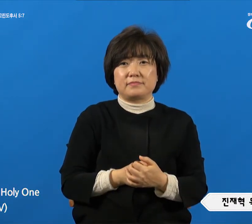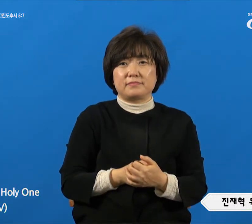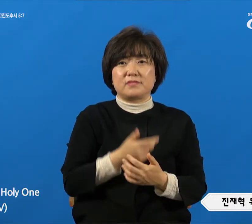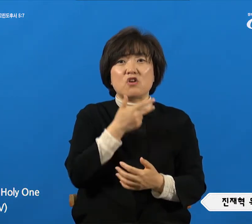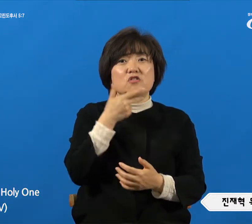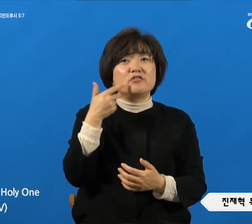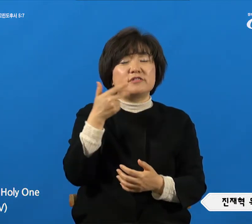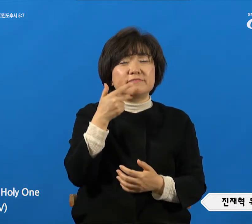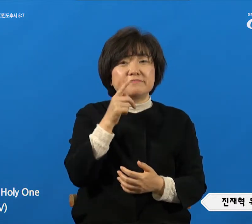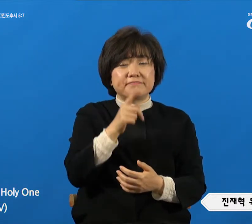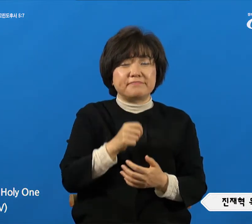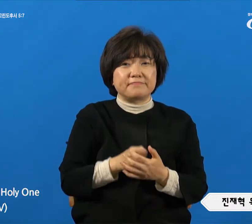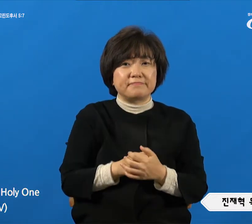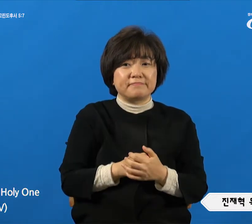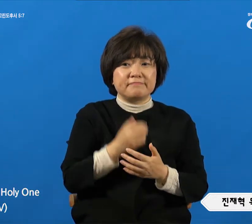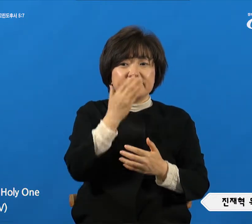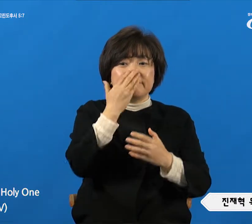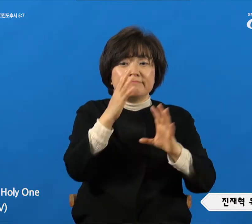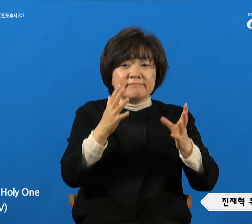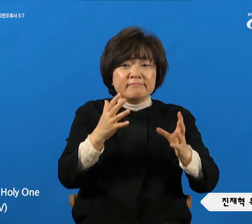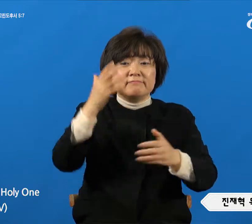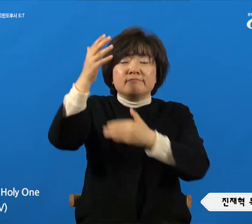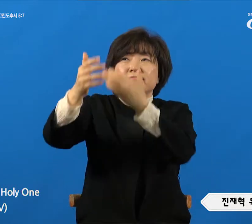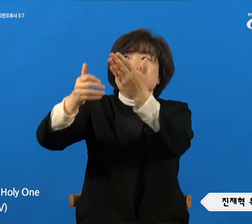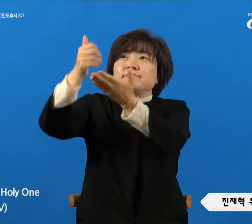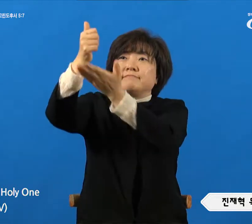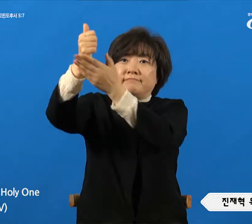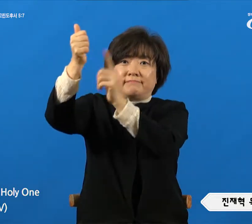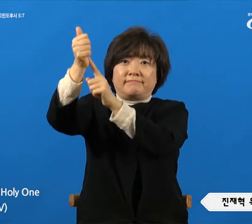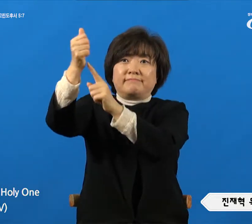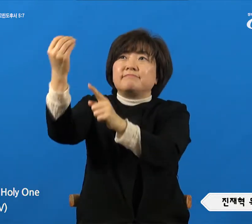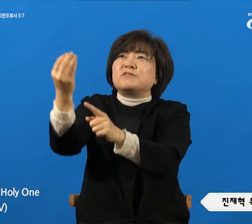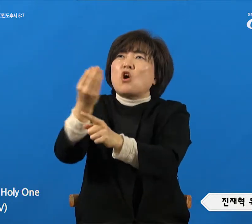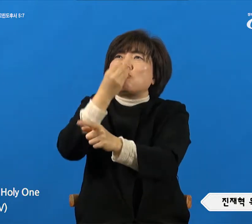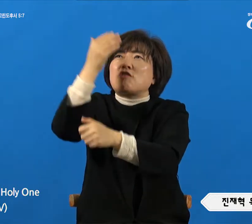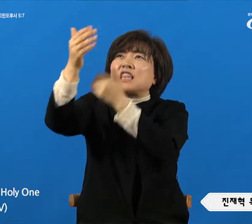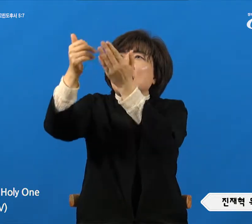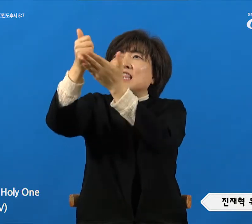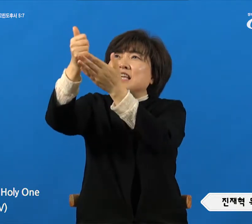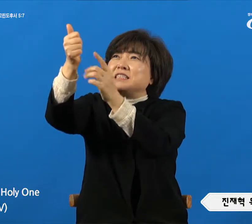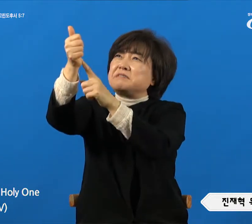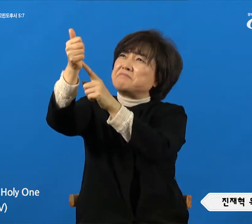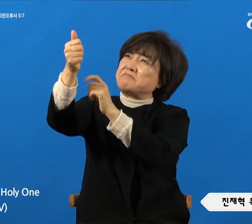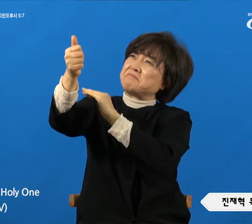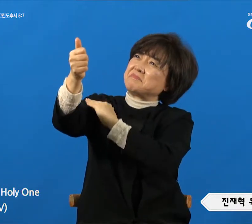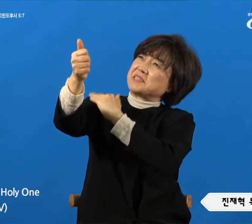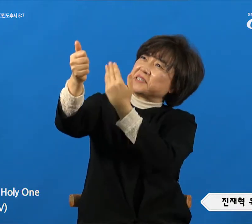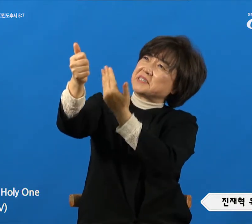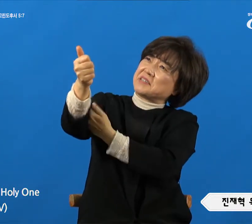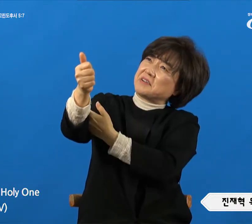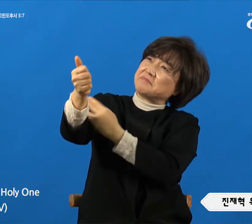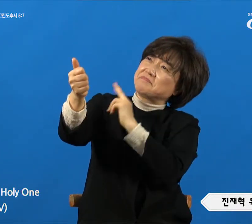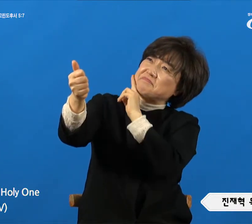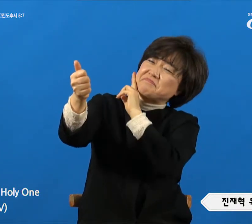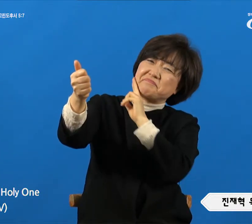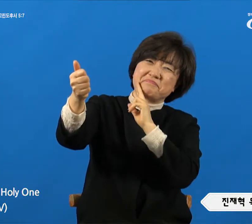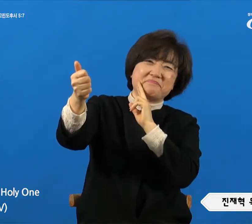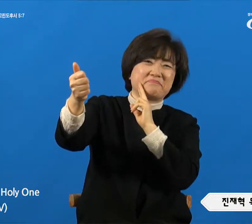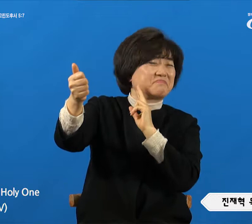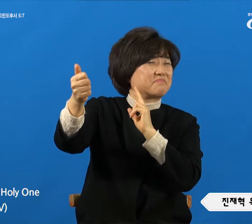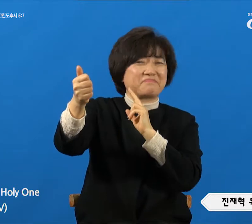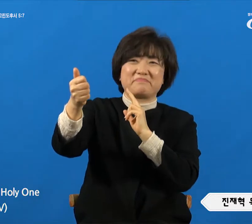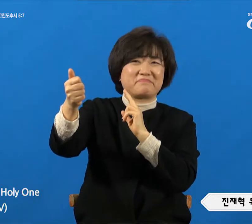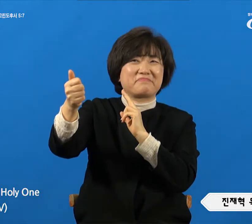of Israel. 이스라엘의 거룩한 하나님을 제한했다고 이야기합니다. 선을